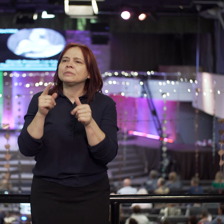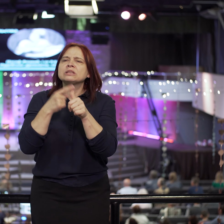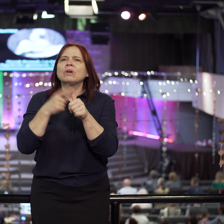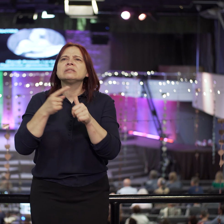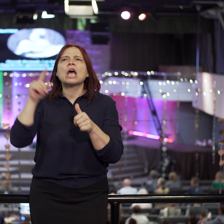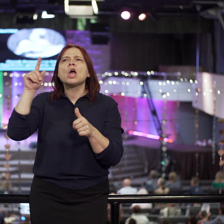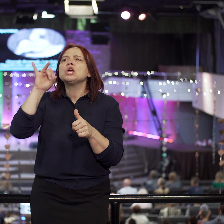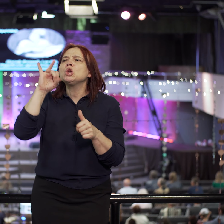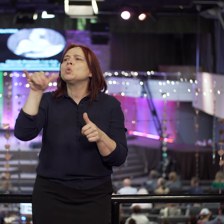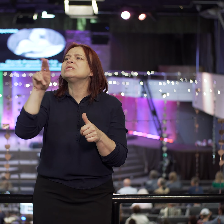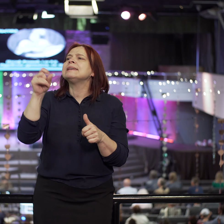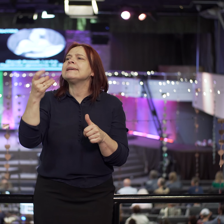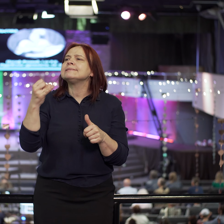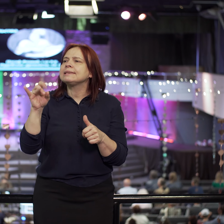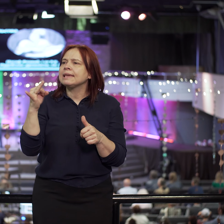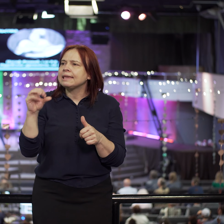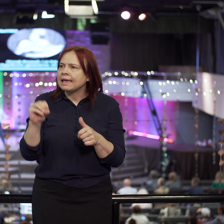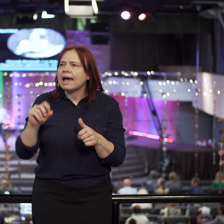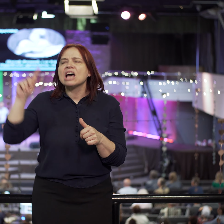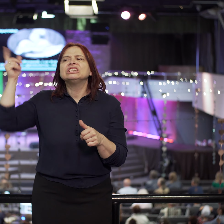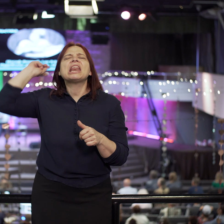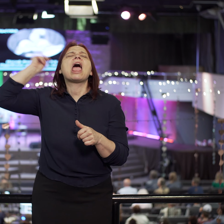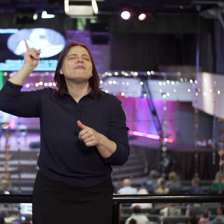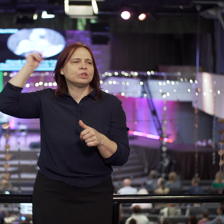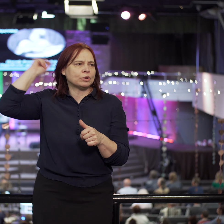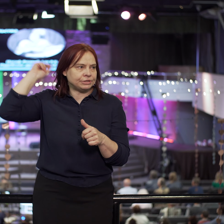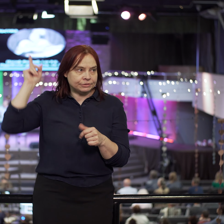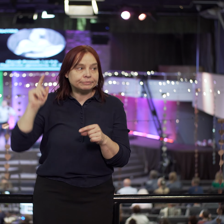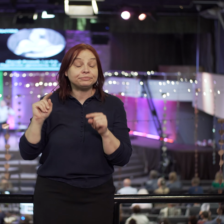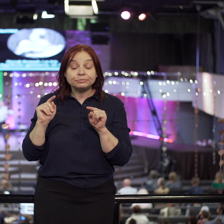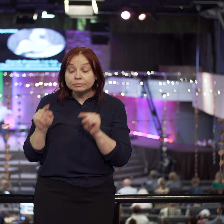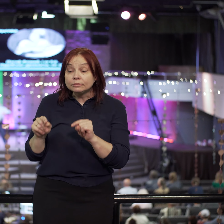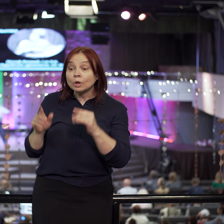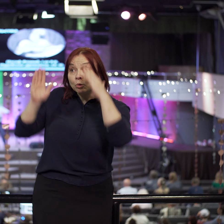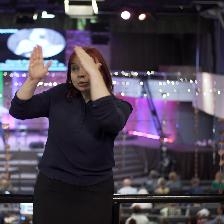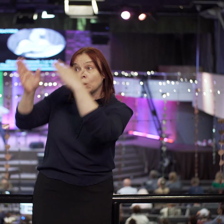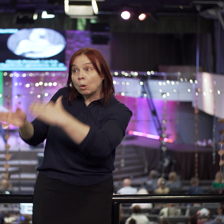упомянет о Никодиме, который